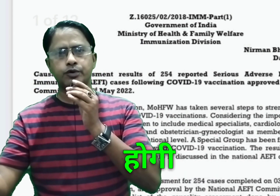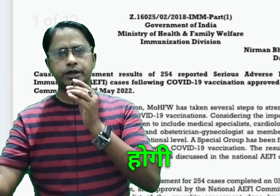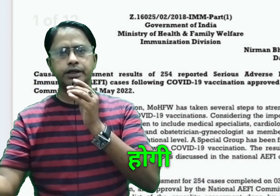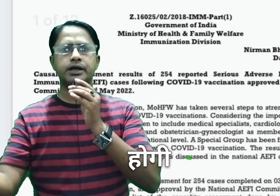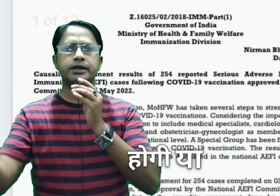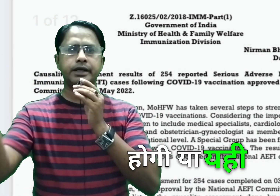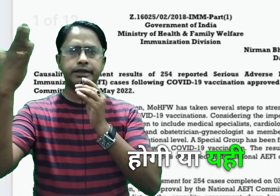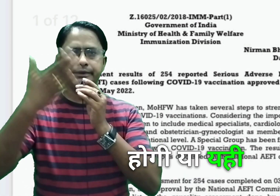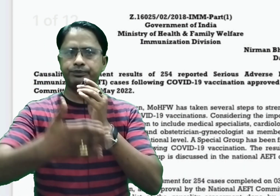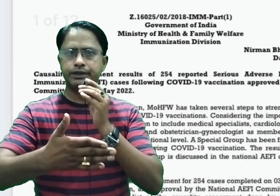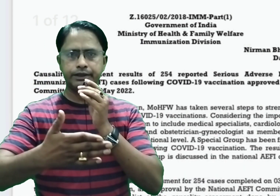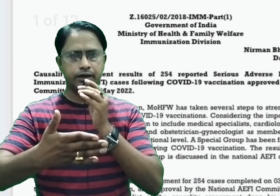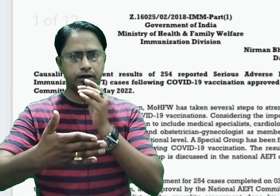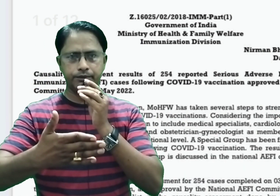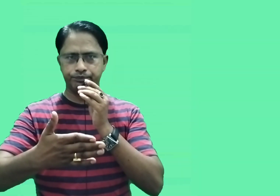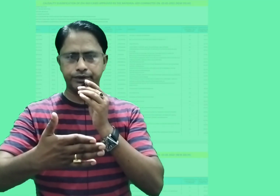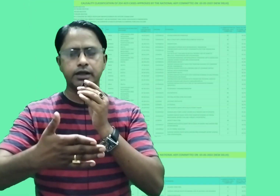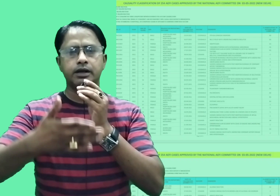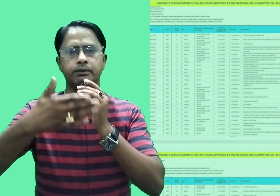हुई होगी या